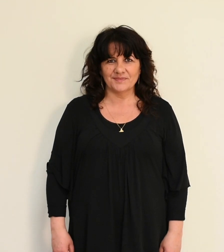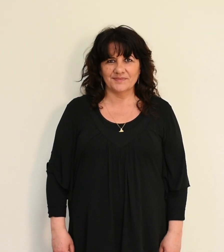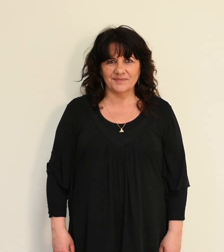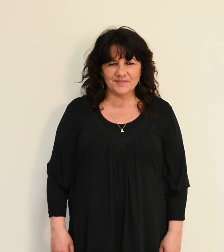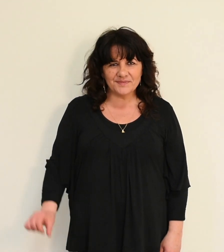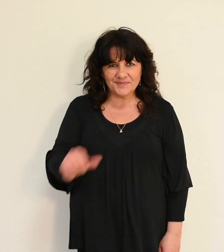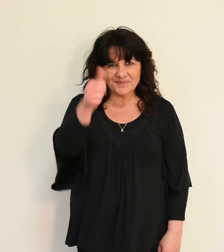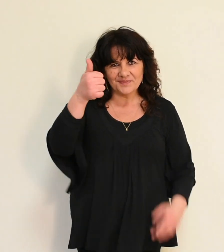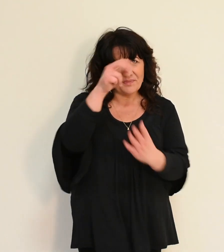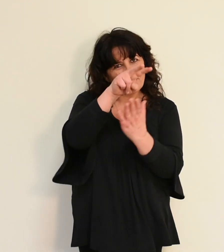Première lecture.